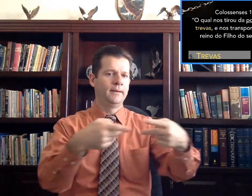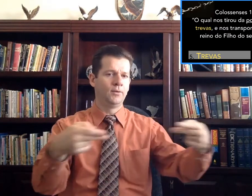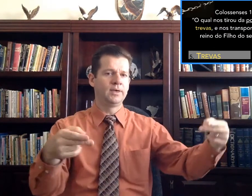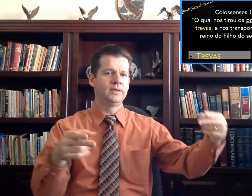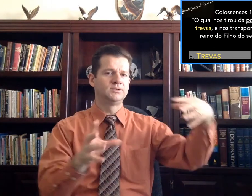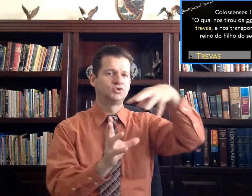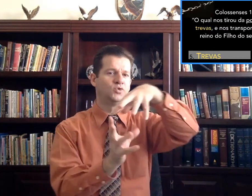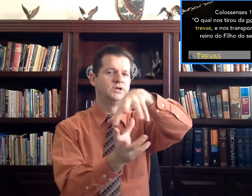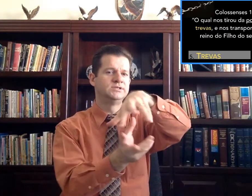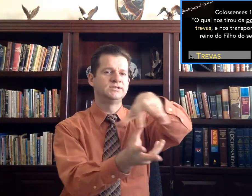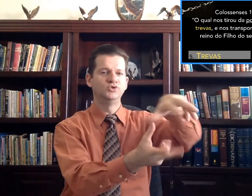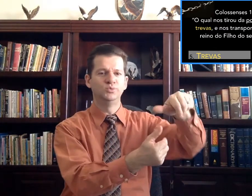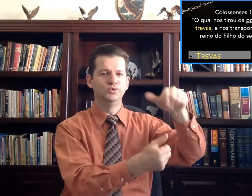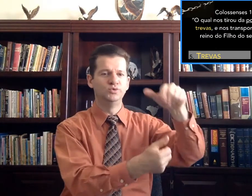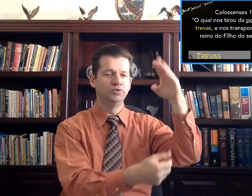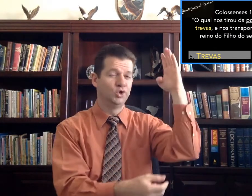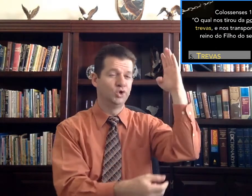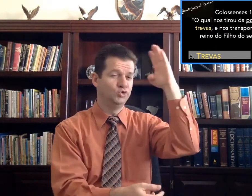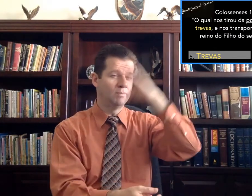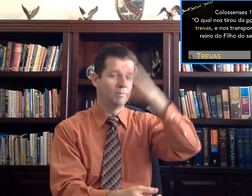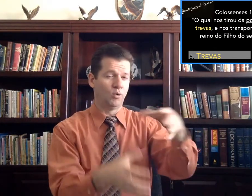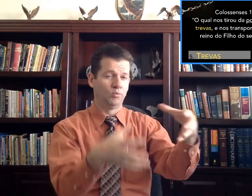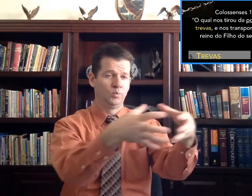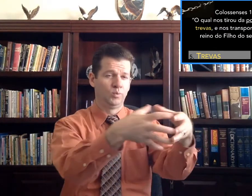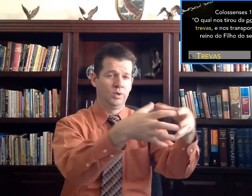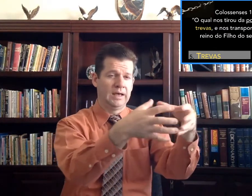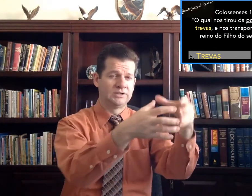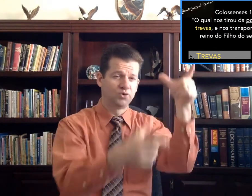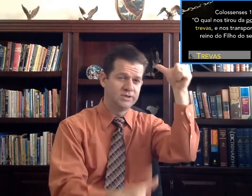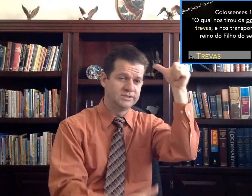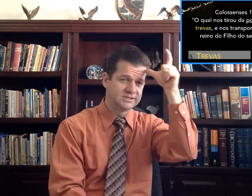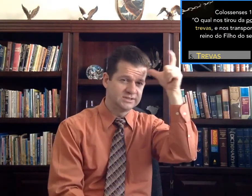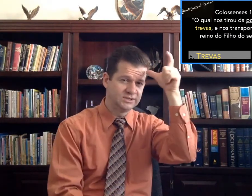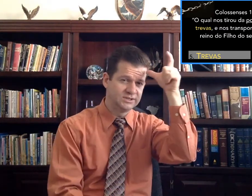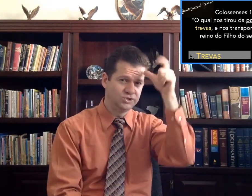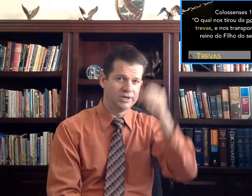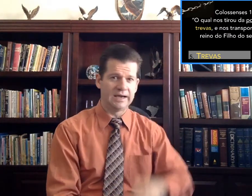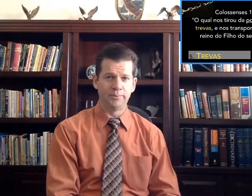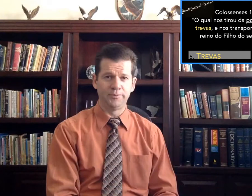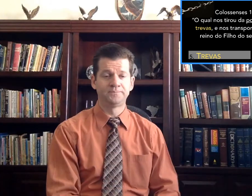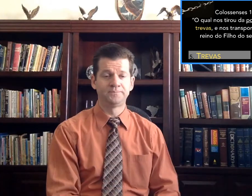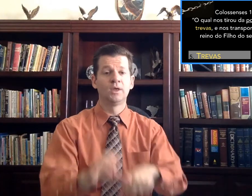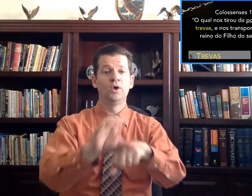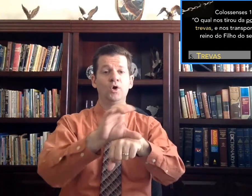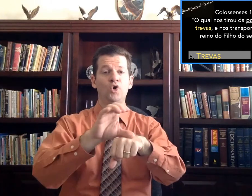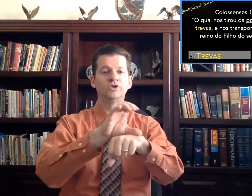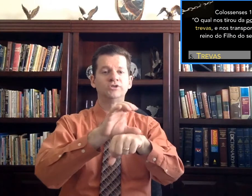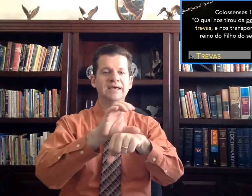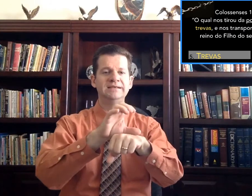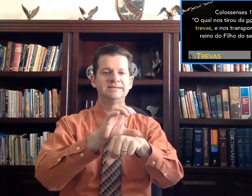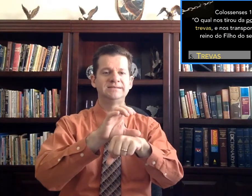porque são as coisas do mundo, do mal, as coisas do diabo. Colossenses,